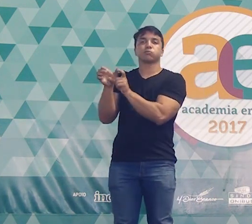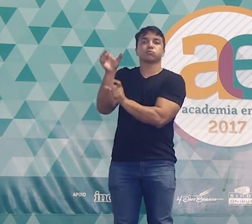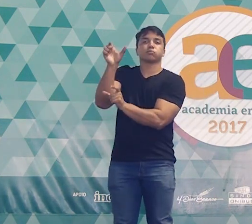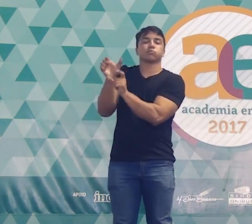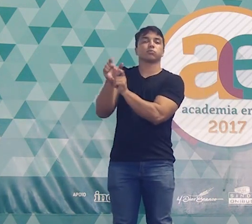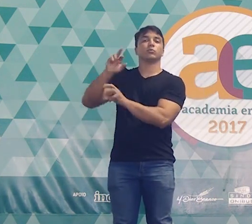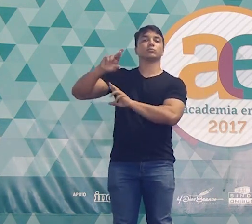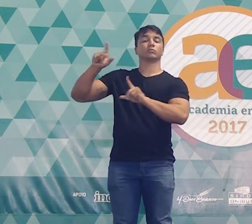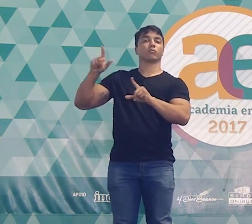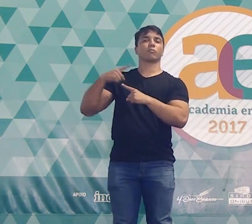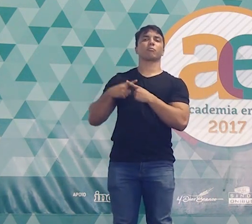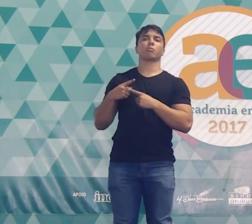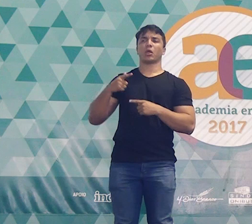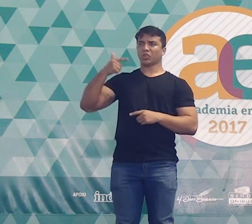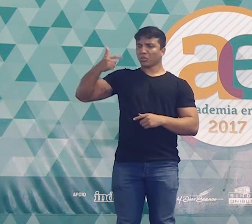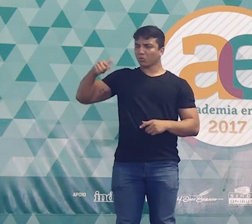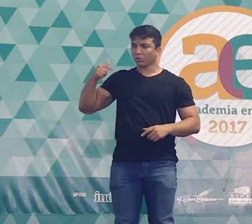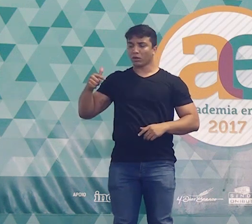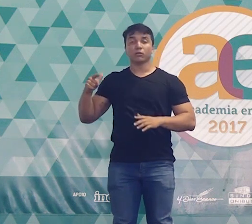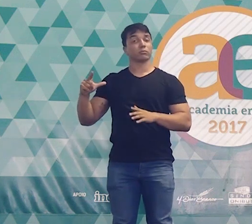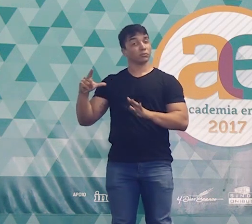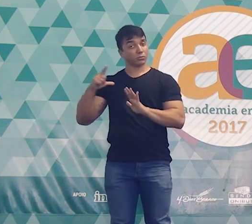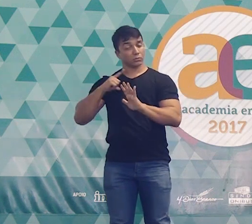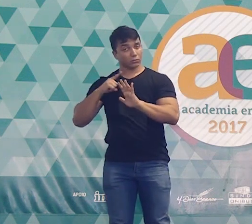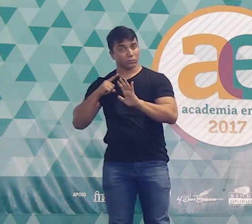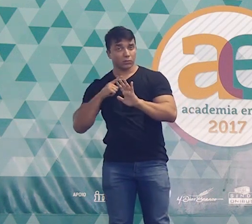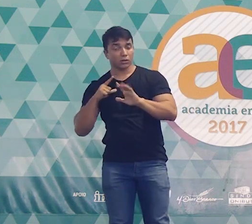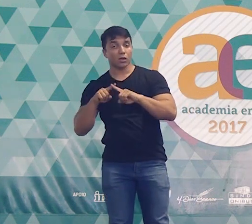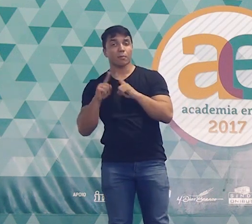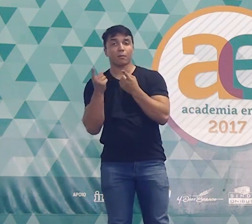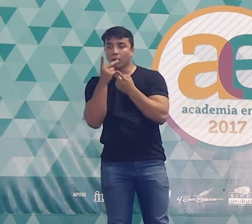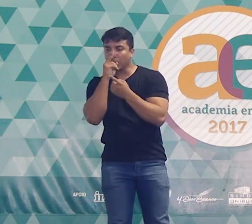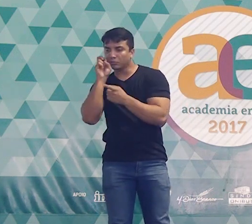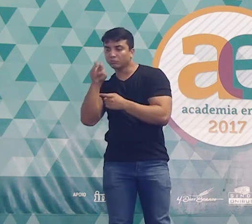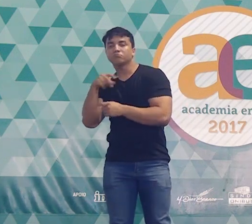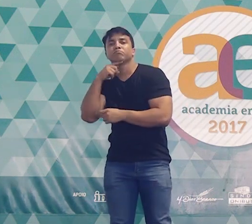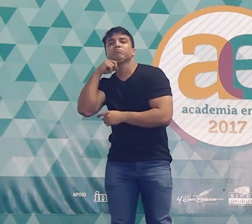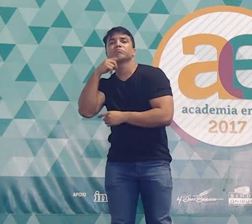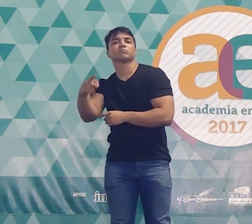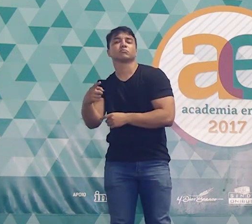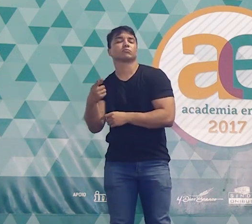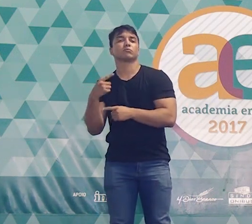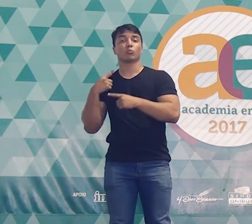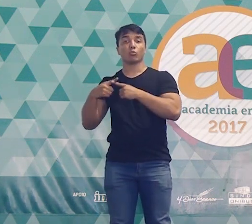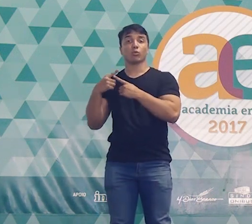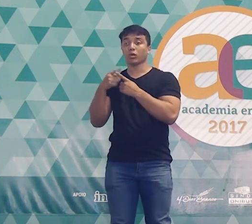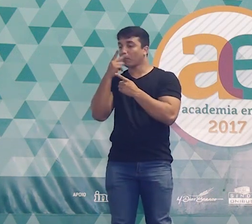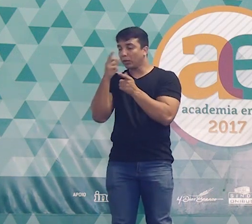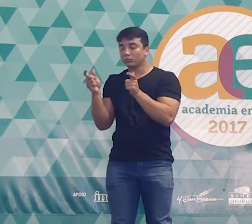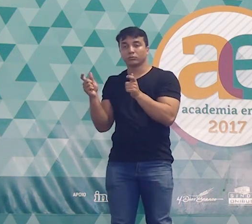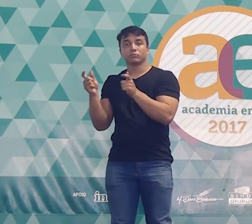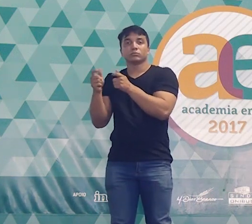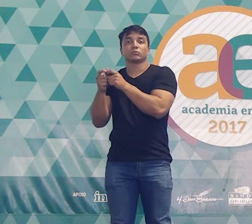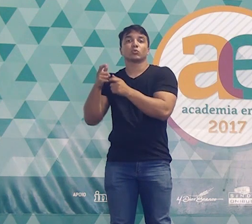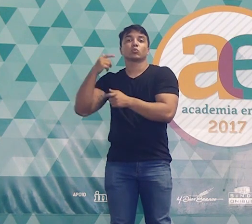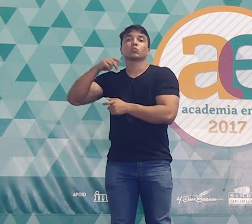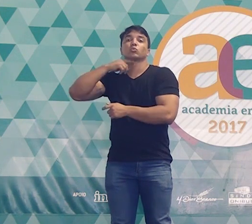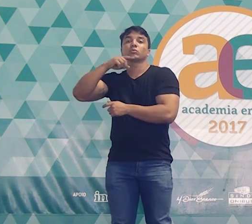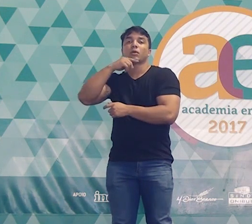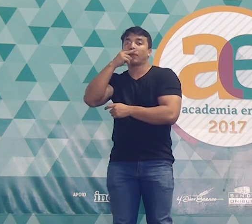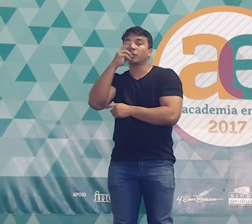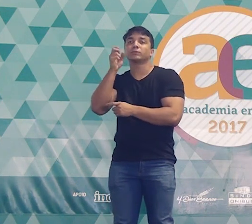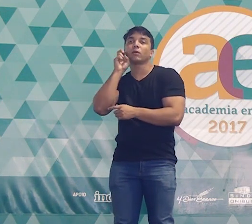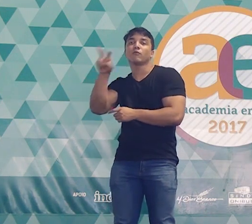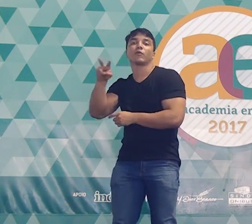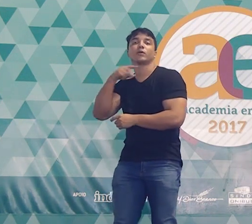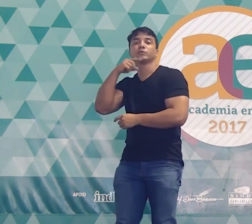não vê o núcleo? É porque não tem? Até tem, mas não dá para delimitar o núcleo porque ele não tem um delimitador.